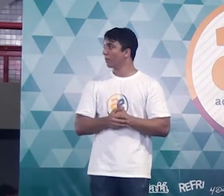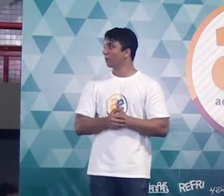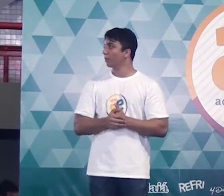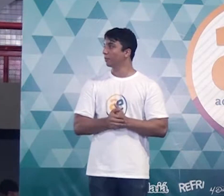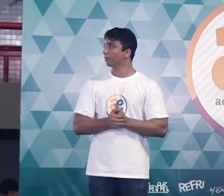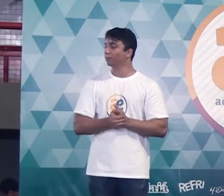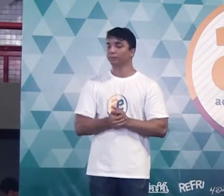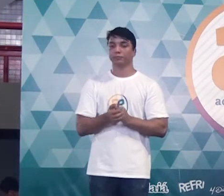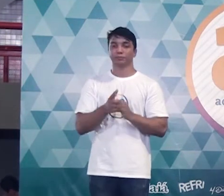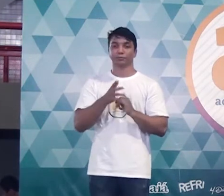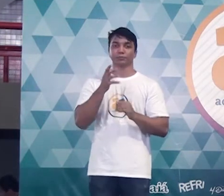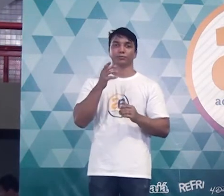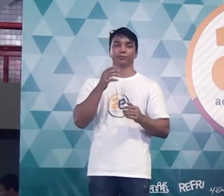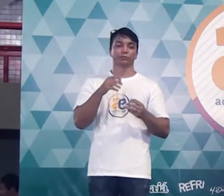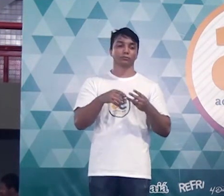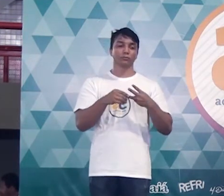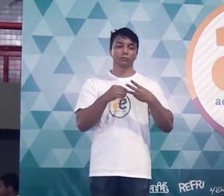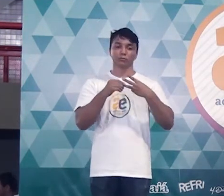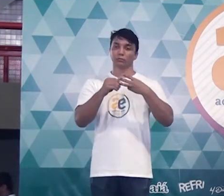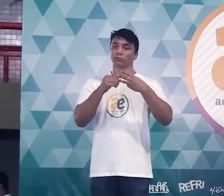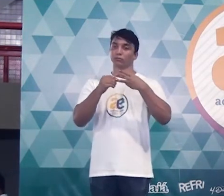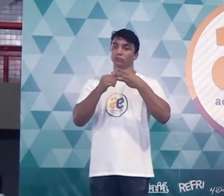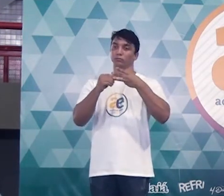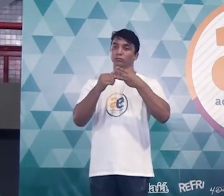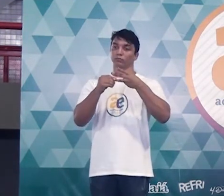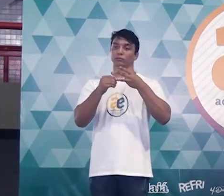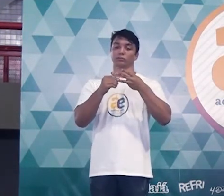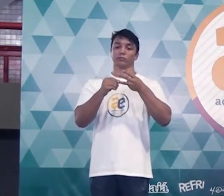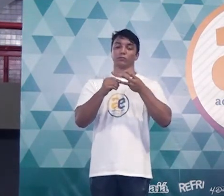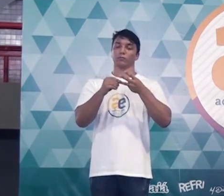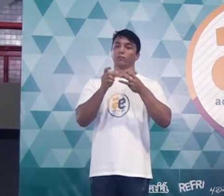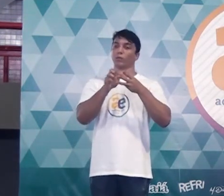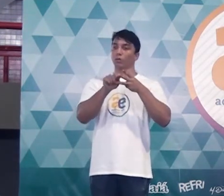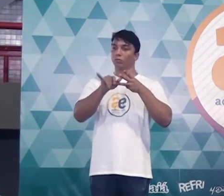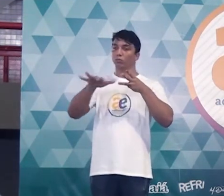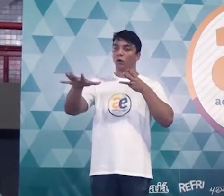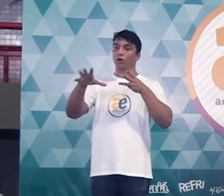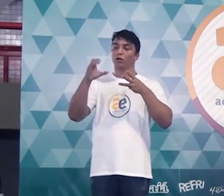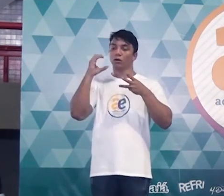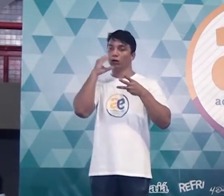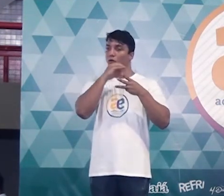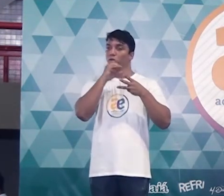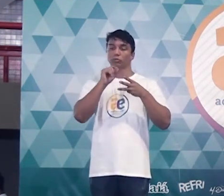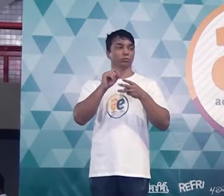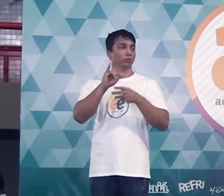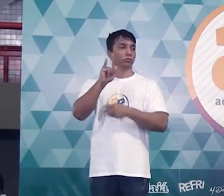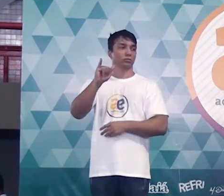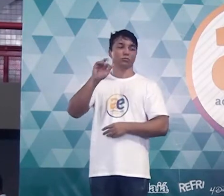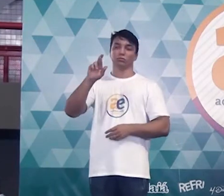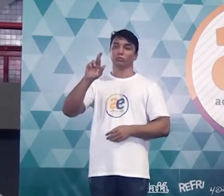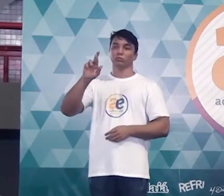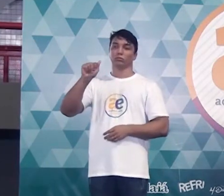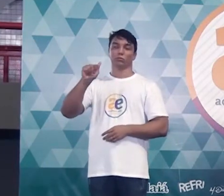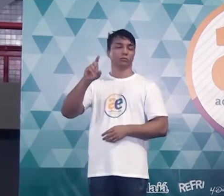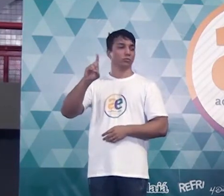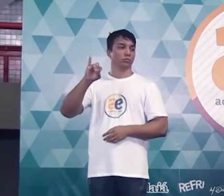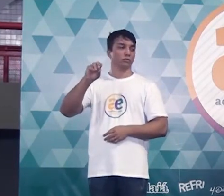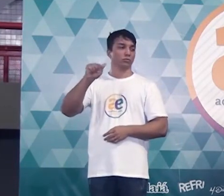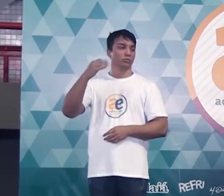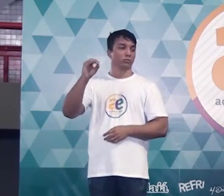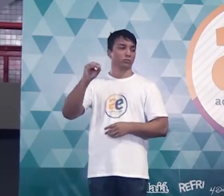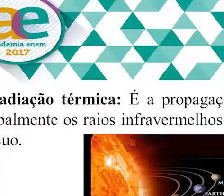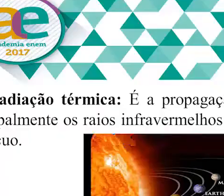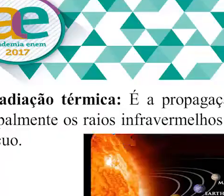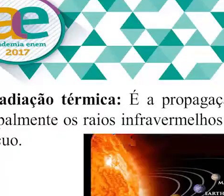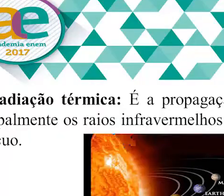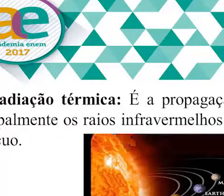A terceira e último processo de propagação de calor é a irradiação. A